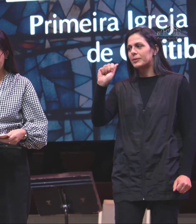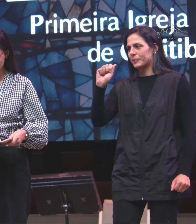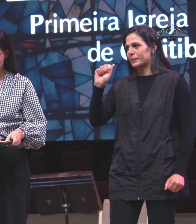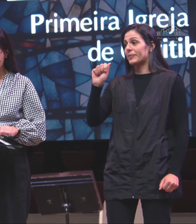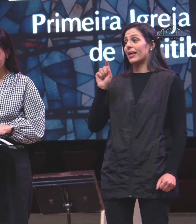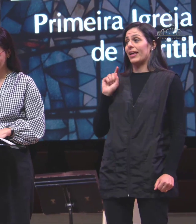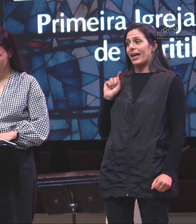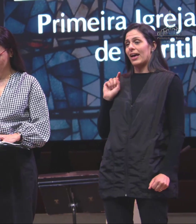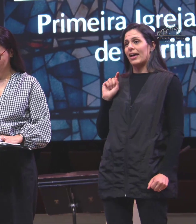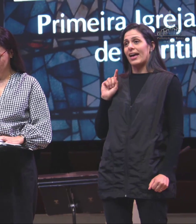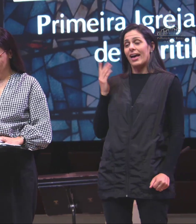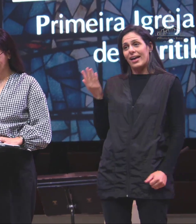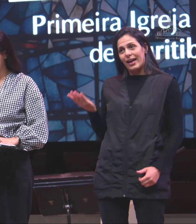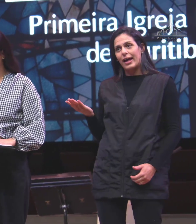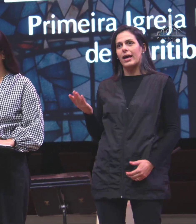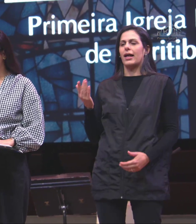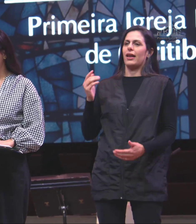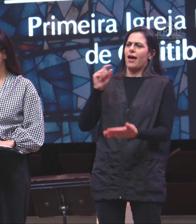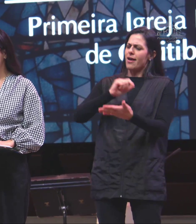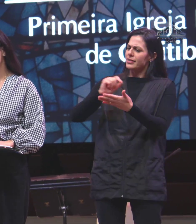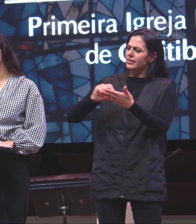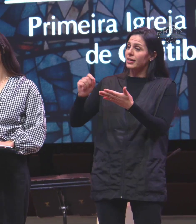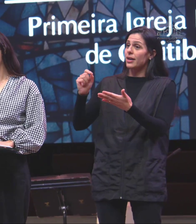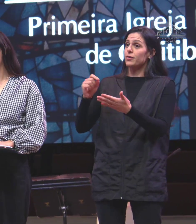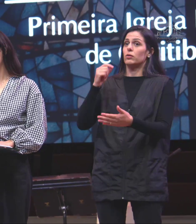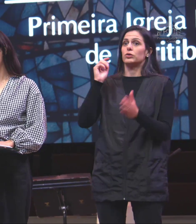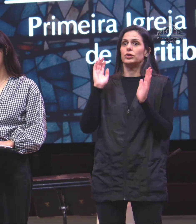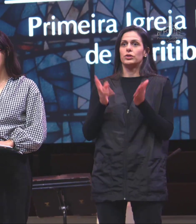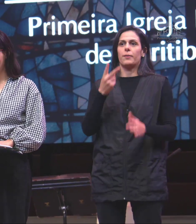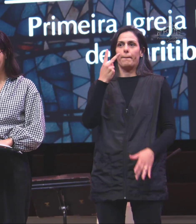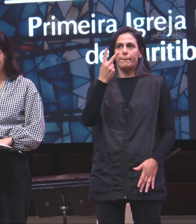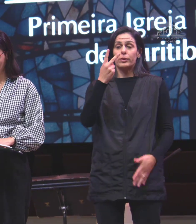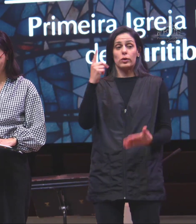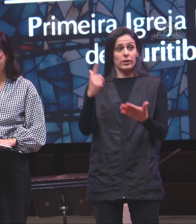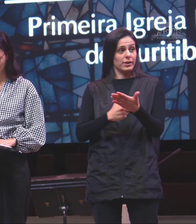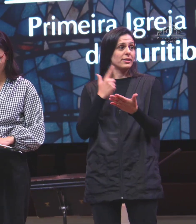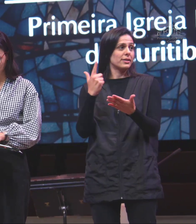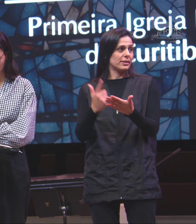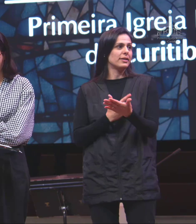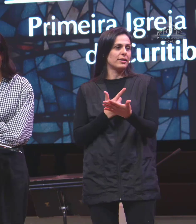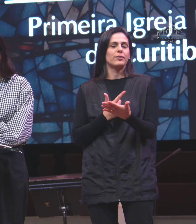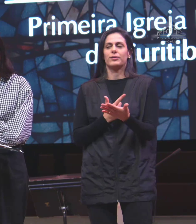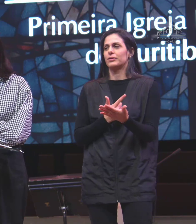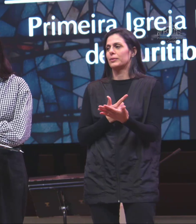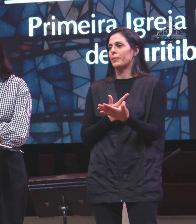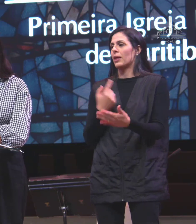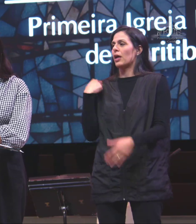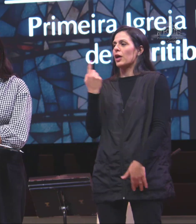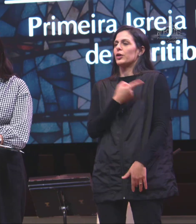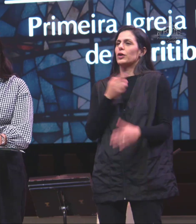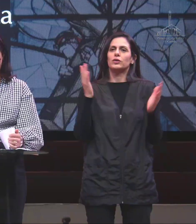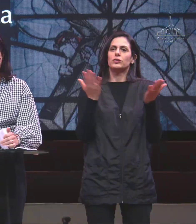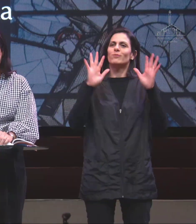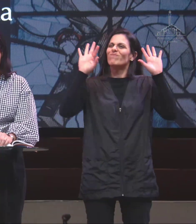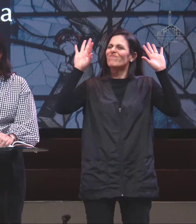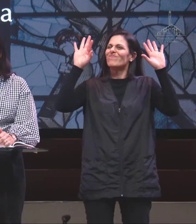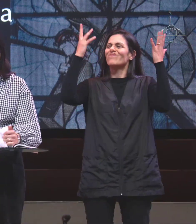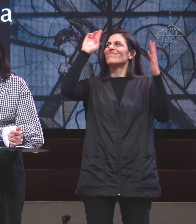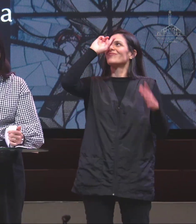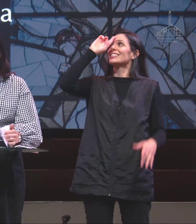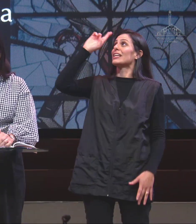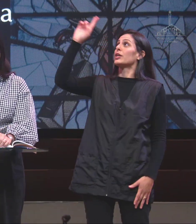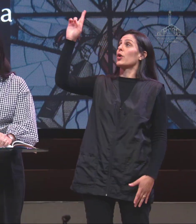autora, escritora aí de 2 livros já. E a gente está hoje celebrando ao Senhor, porque essa